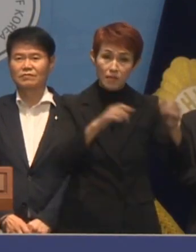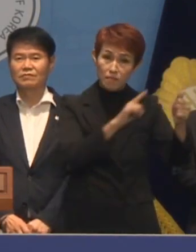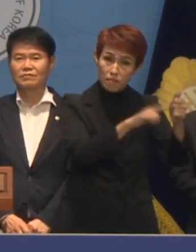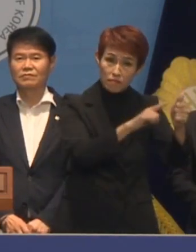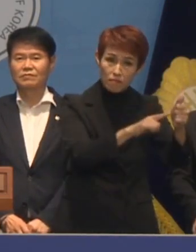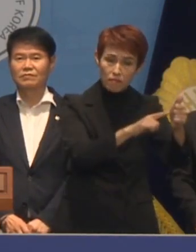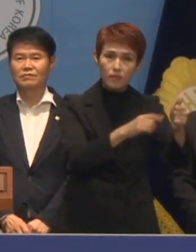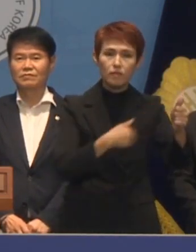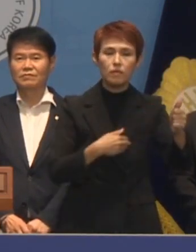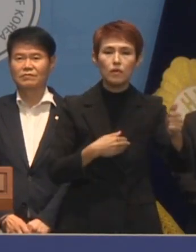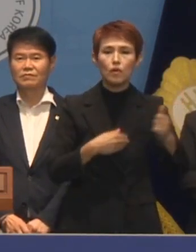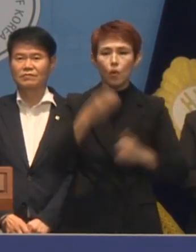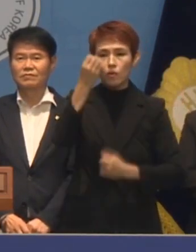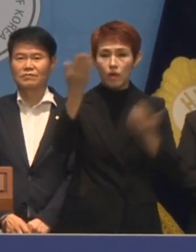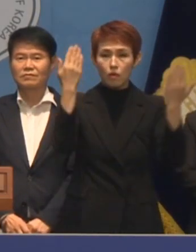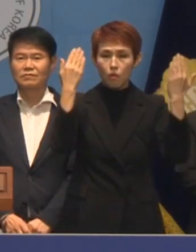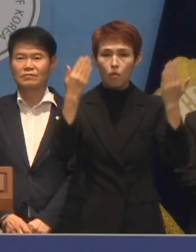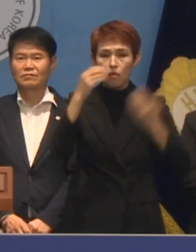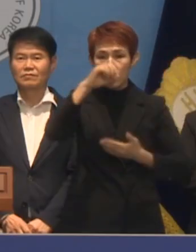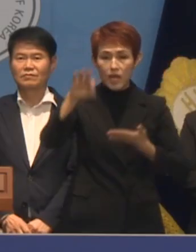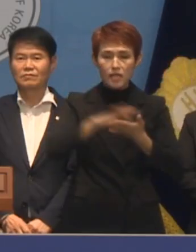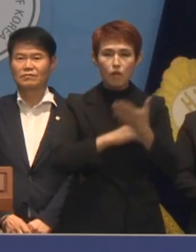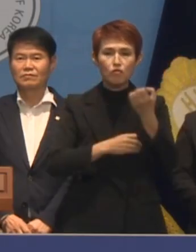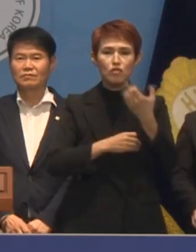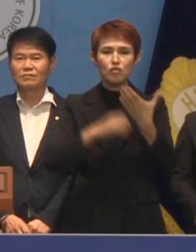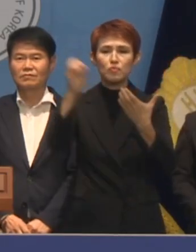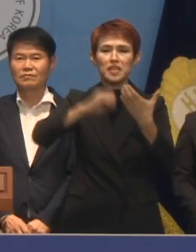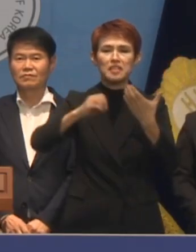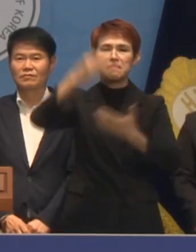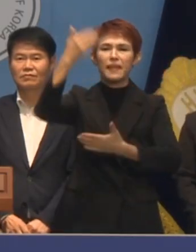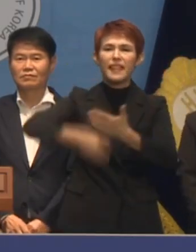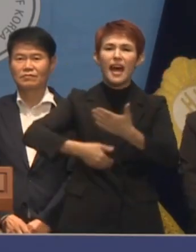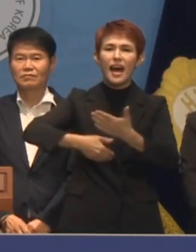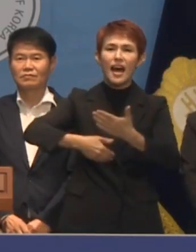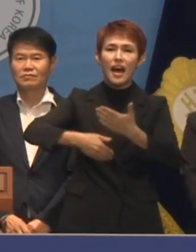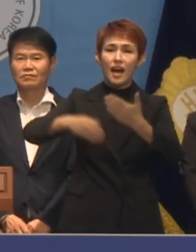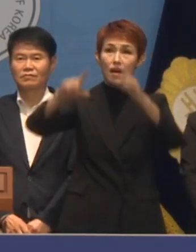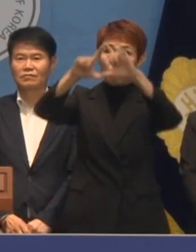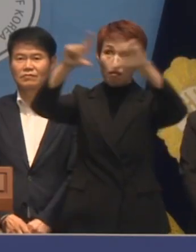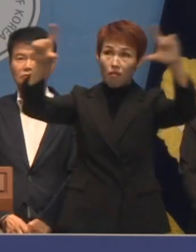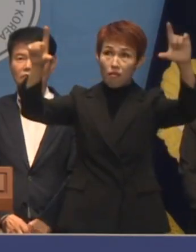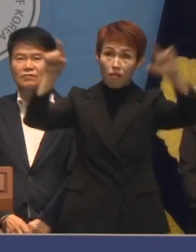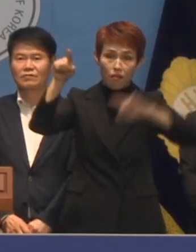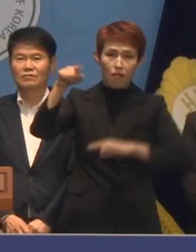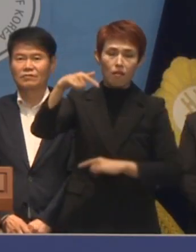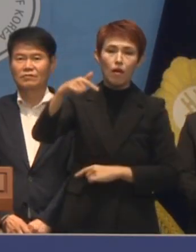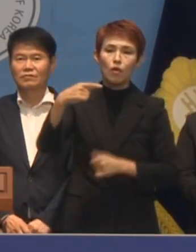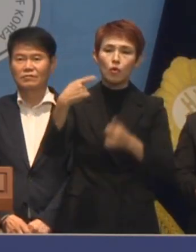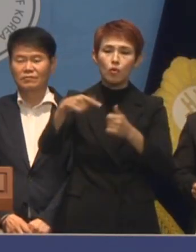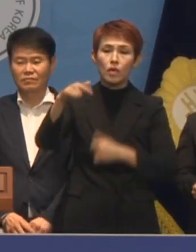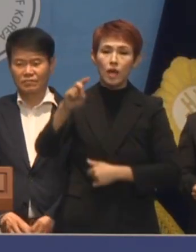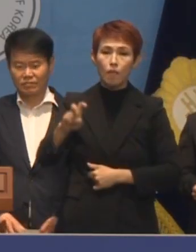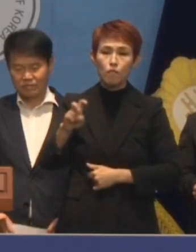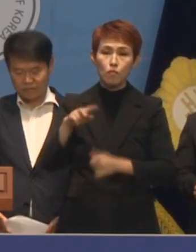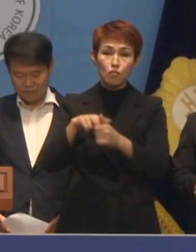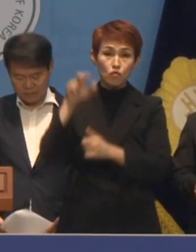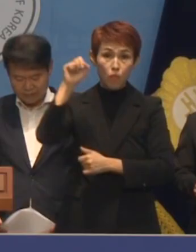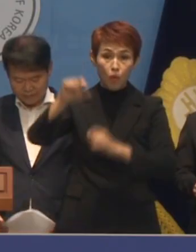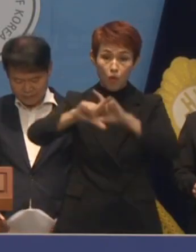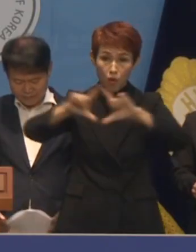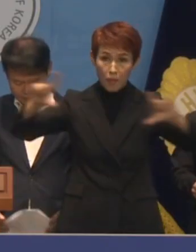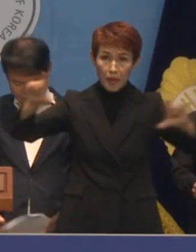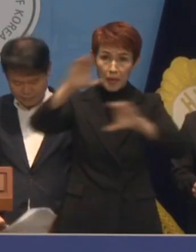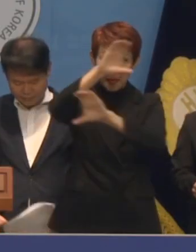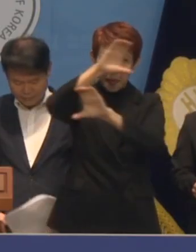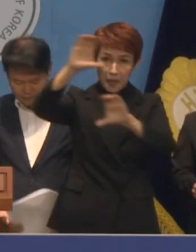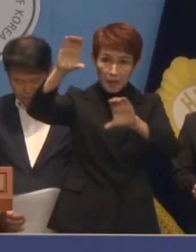무상교육 예산 99% 삭감이라는 문구를 쓴 현수막을 전건식 교육감 후보의 현수막과